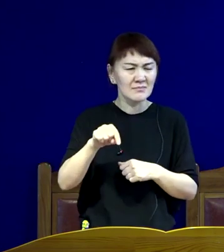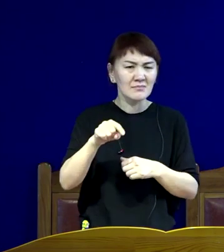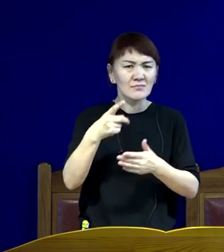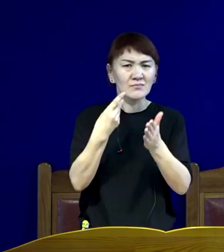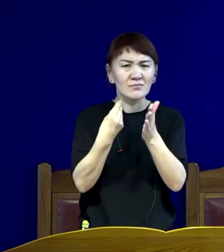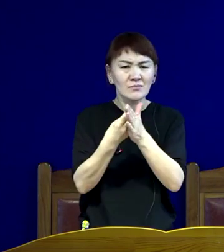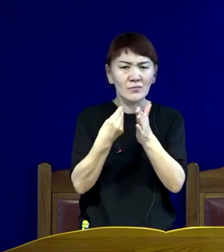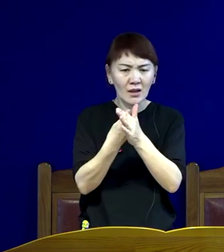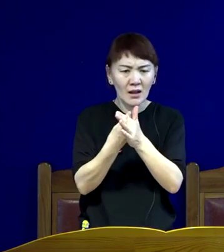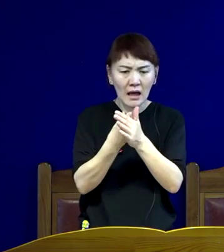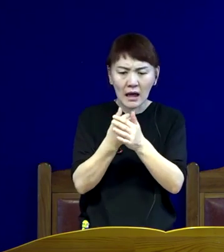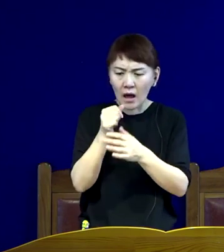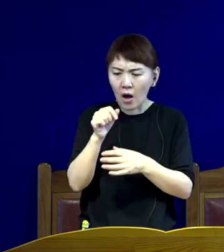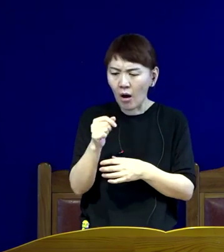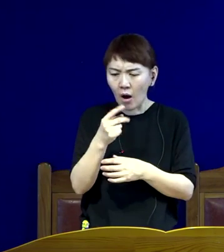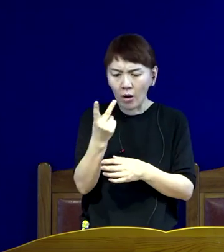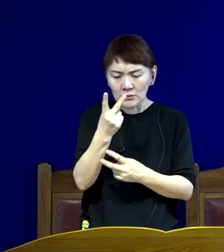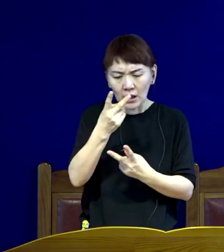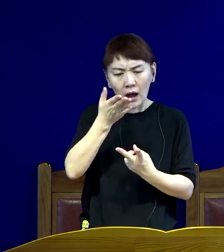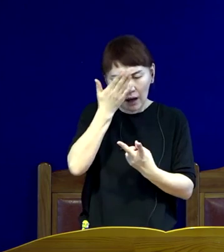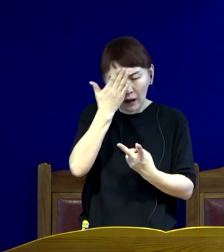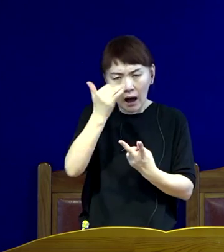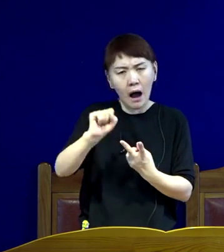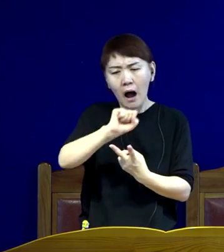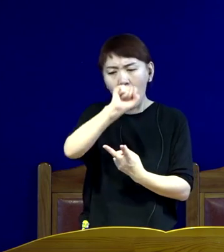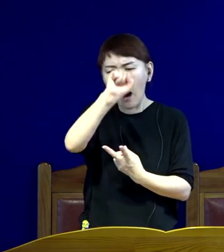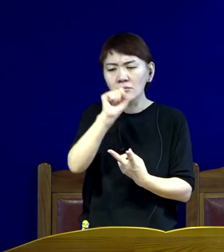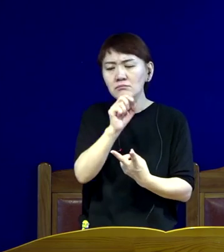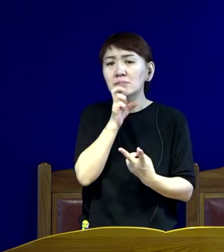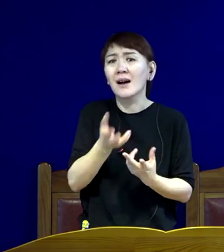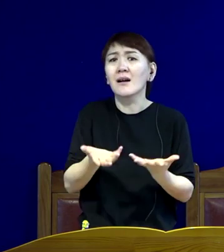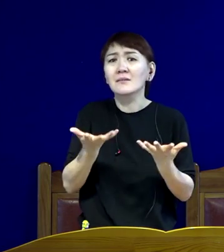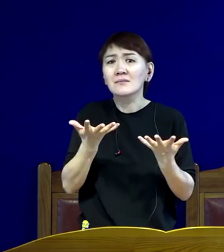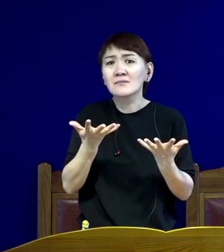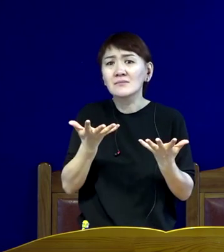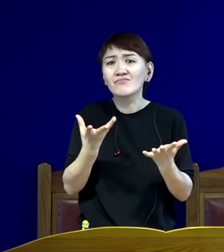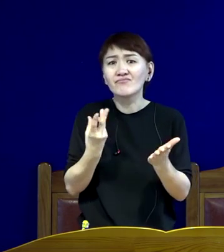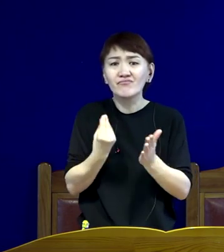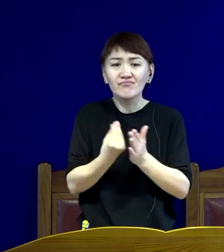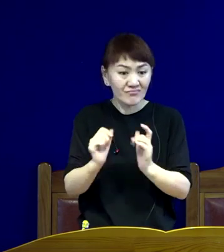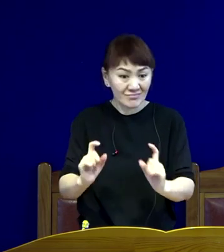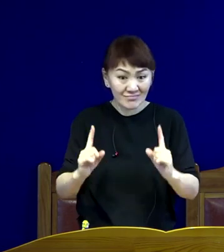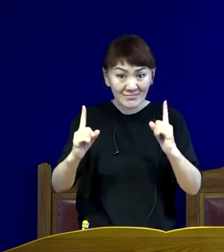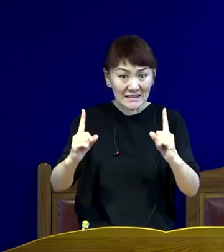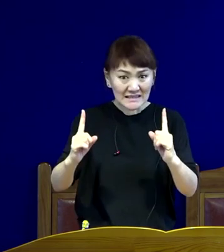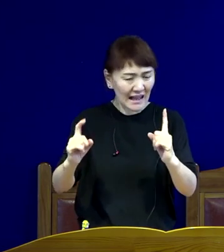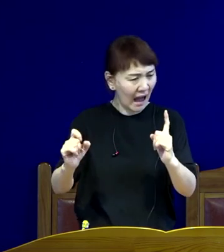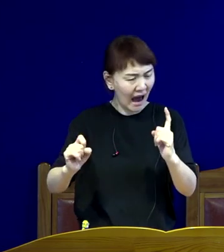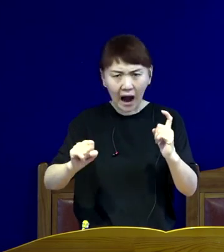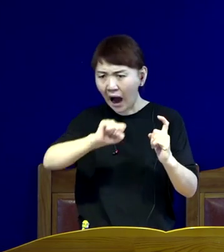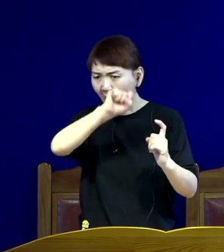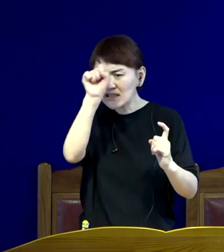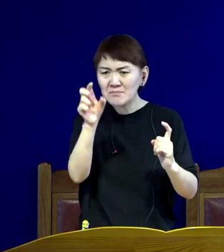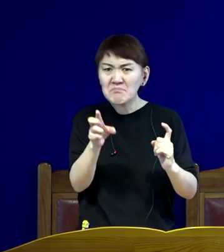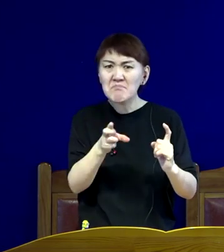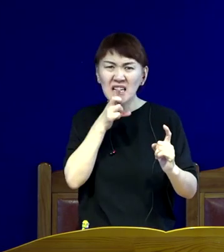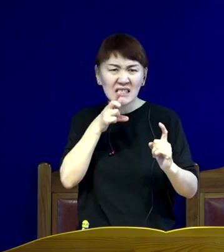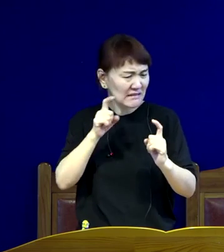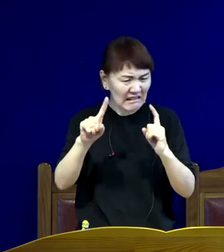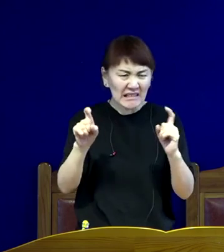эрхээс болдог. Өөргөөсөө илүү эрхээ эдлэх гэж оролддог учраас асуудал